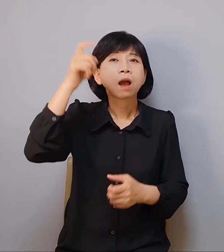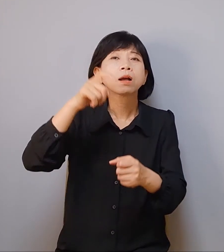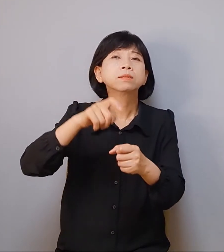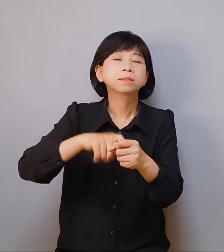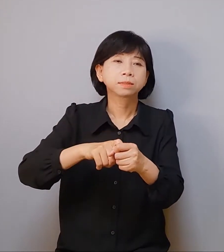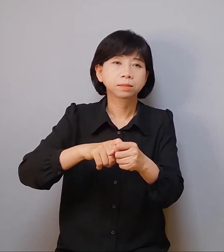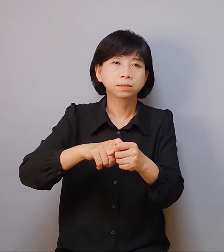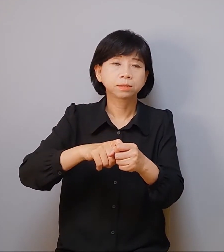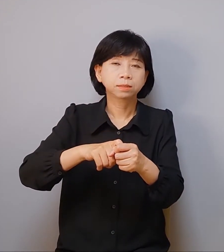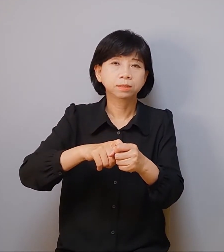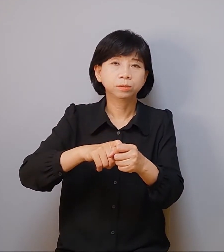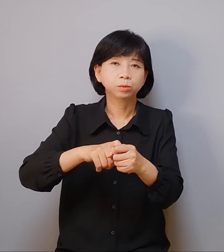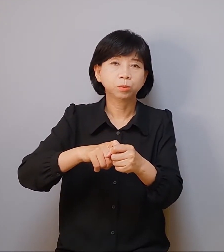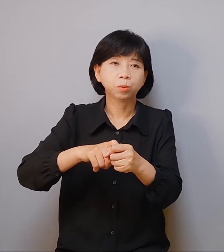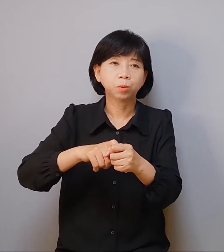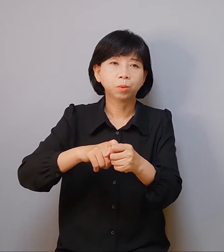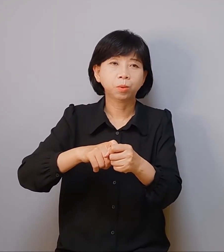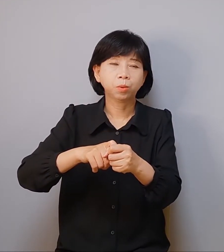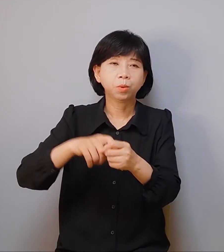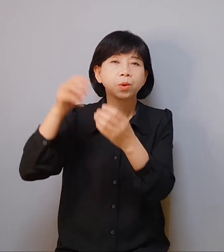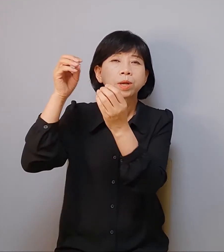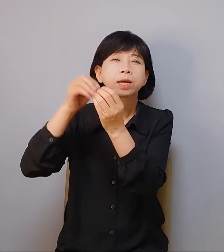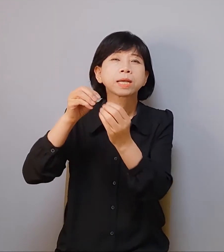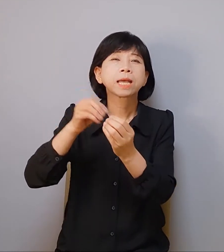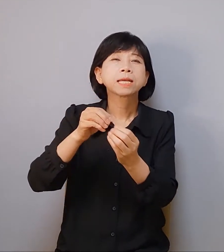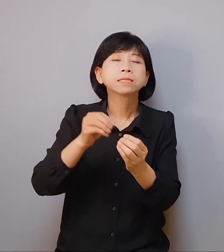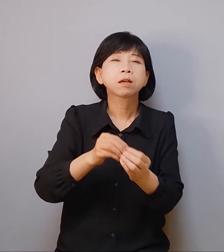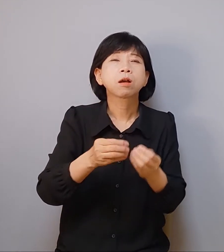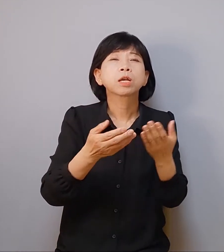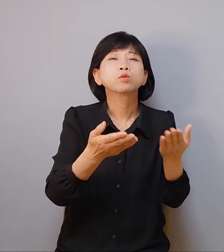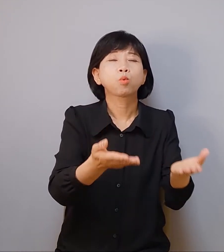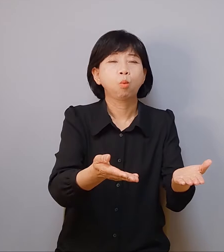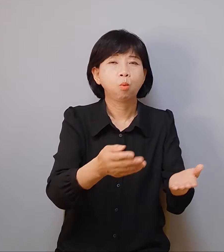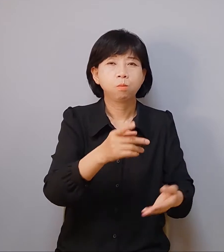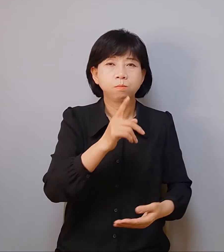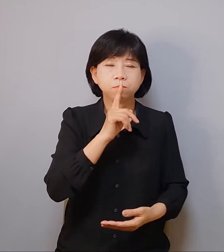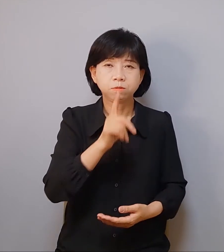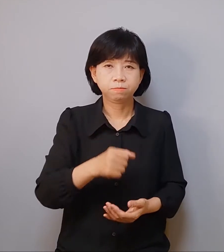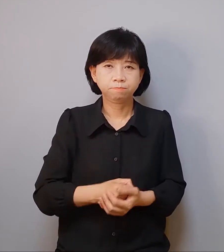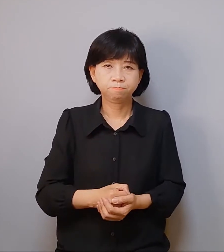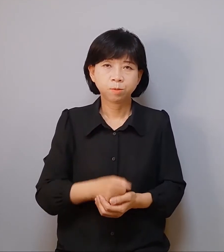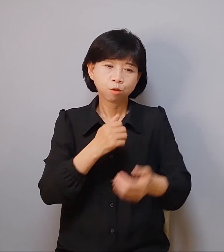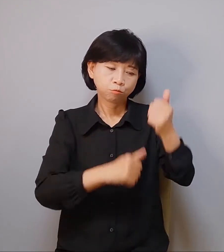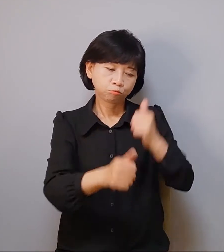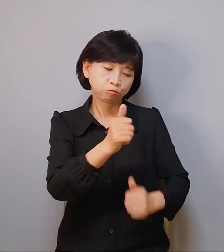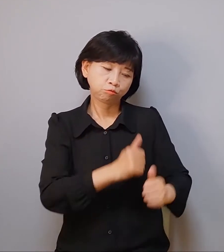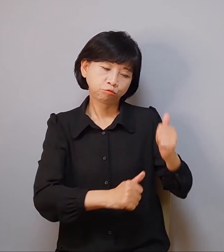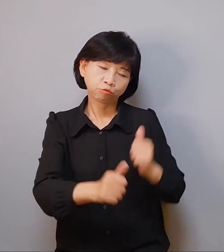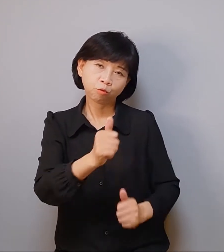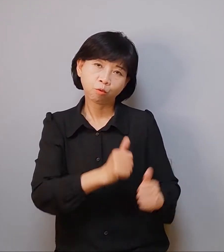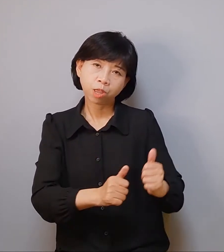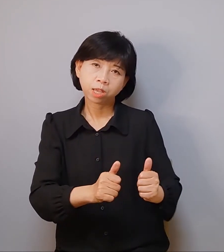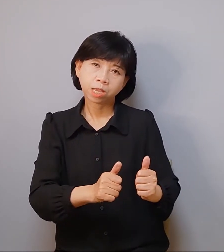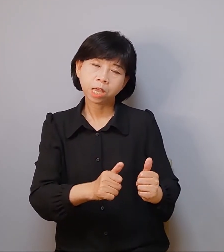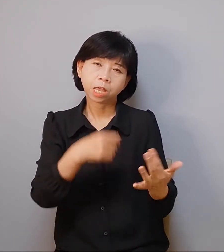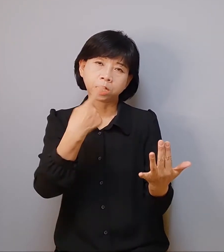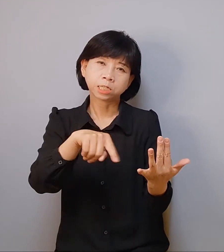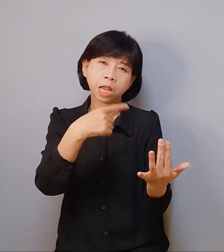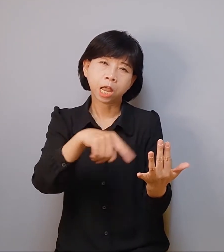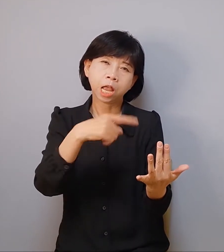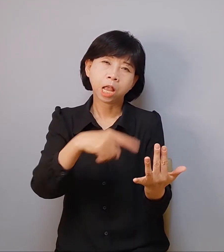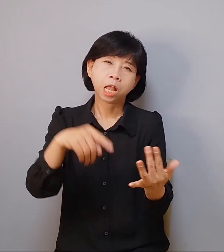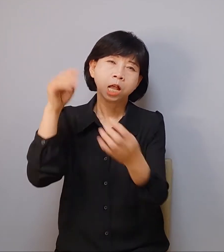거예요. 옆에 있는 분들에게 또 후손들에게 이 말씀을 잘 전해라,